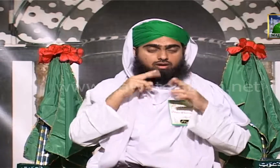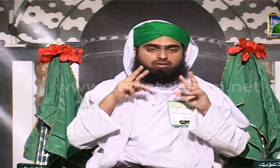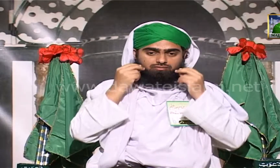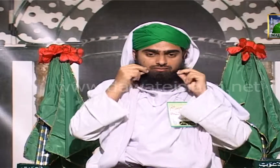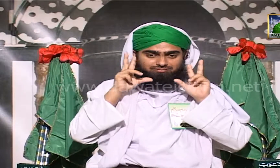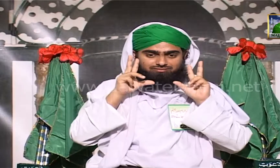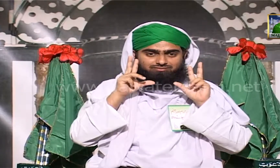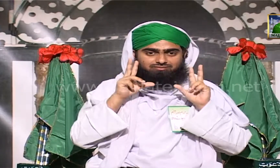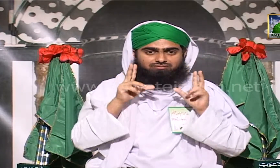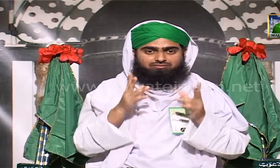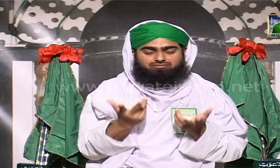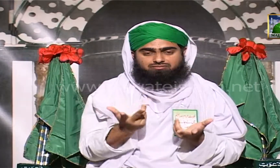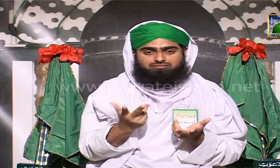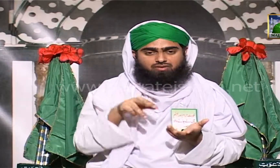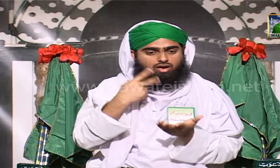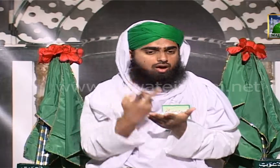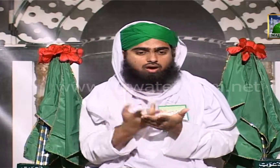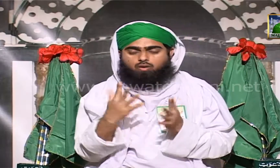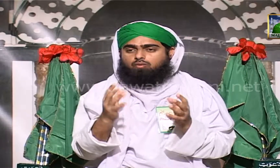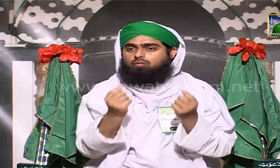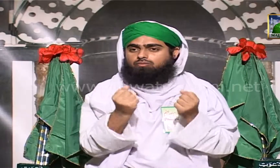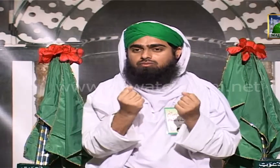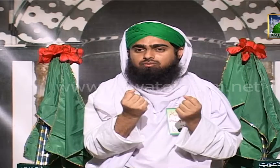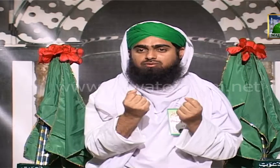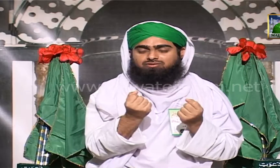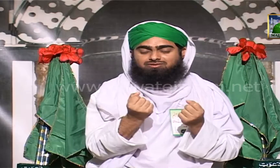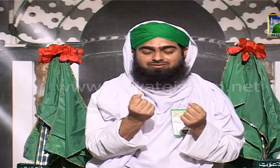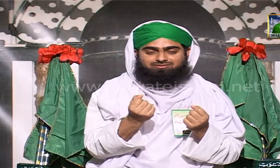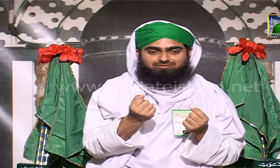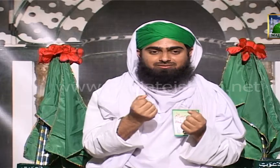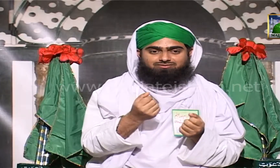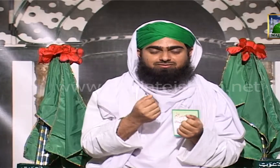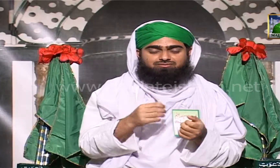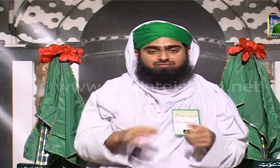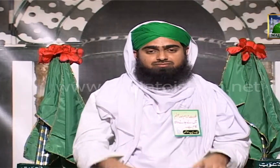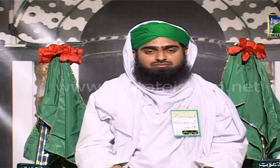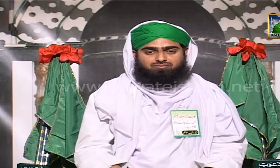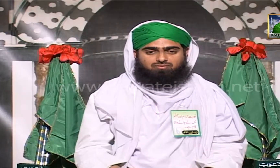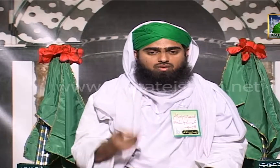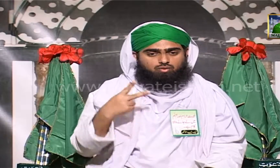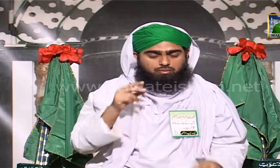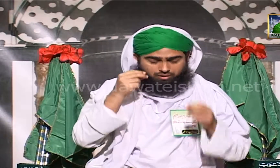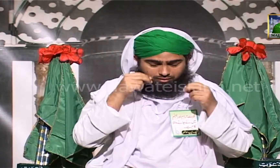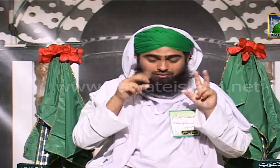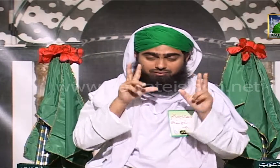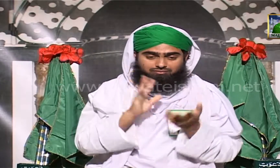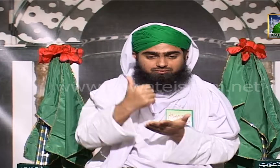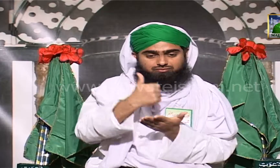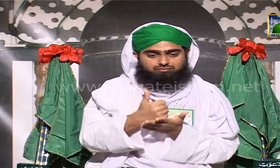ساتھ تو لیٹ نہیں سکتے، تو جیسے ہی جھوکا ہے تو وہ رسی کا جھٹکا لگے اور پھر وہ جاگ کر بیٹھ گیا، اس طرح مطلب اپنے